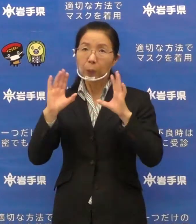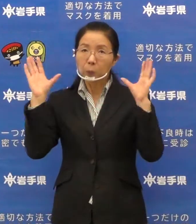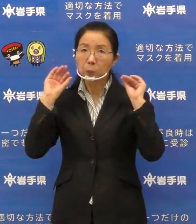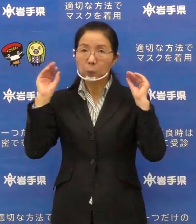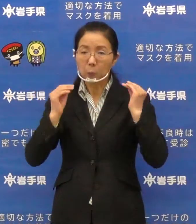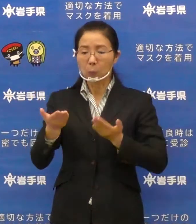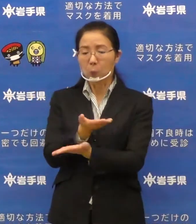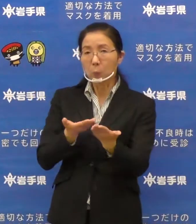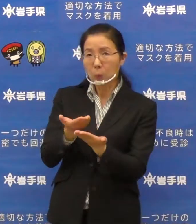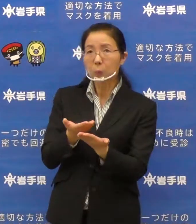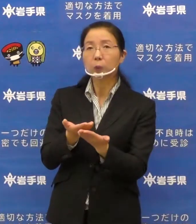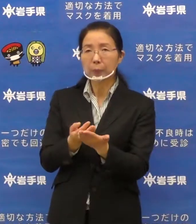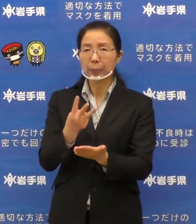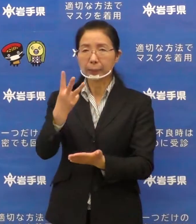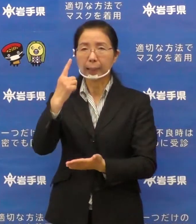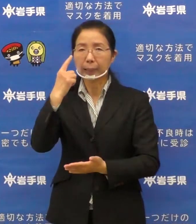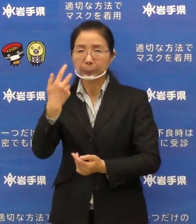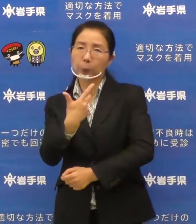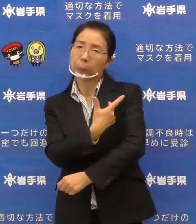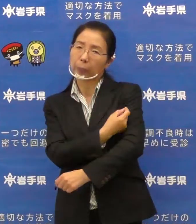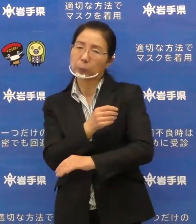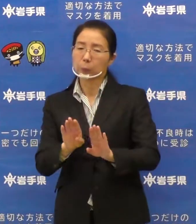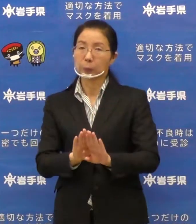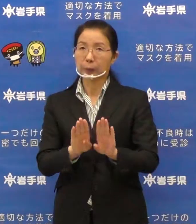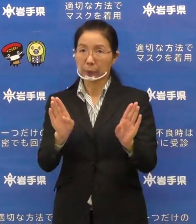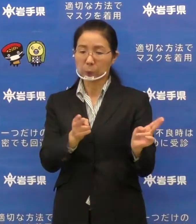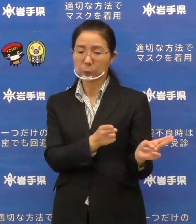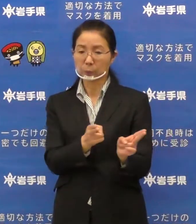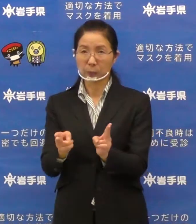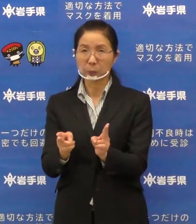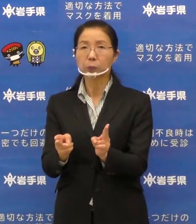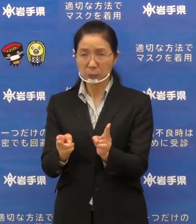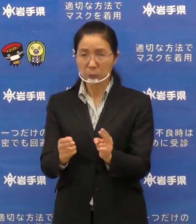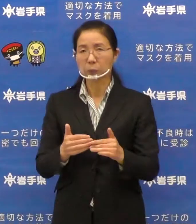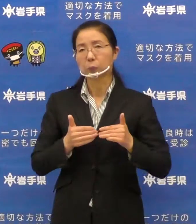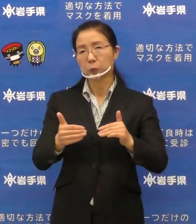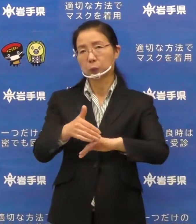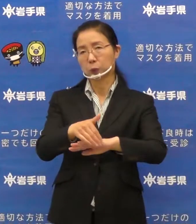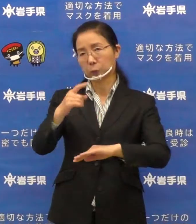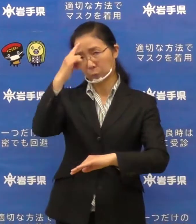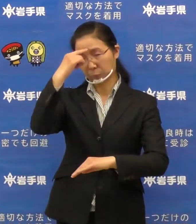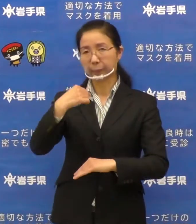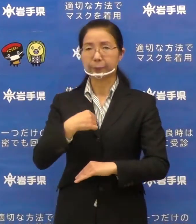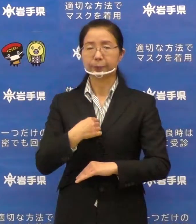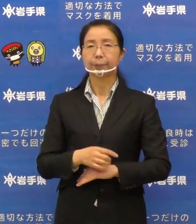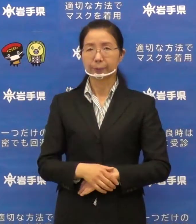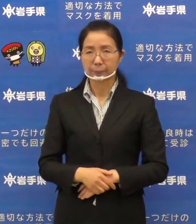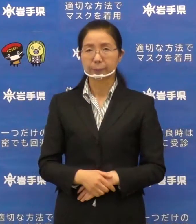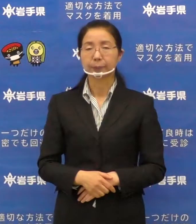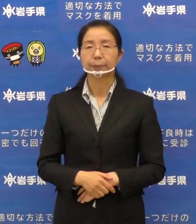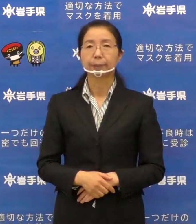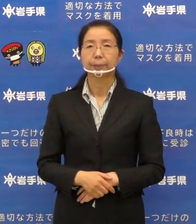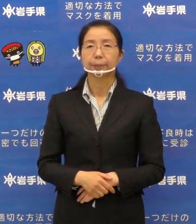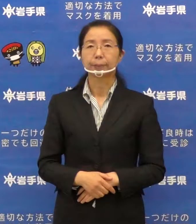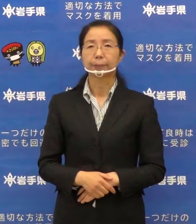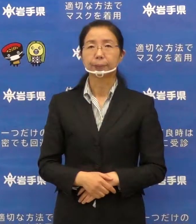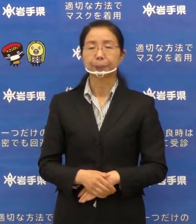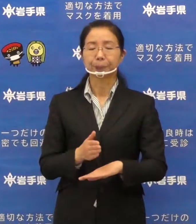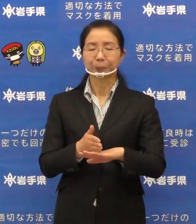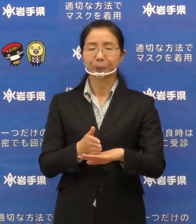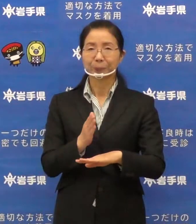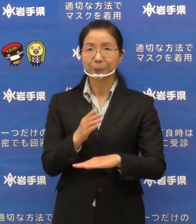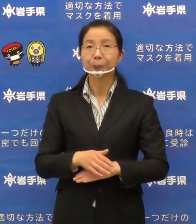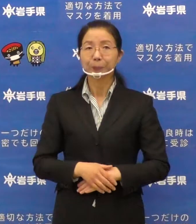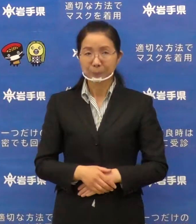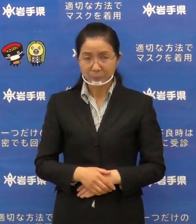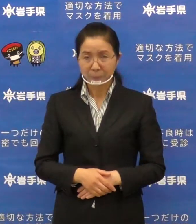って3回目接種の準備を進めていきたいと思います。 はい、ありがとうございました。